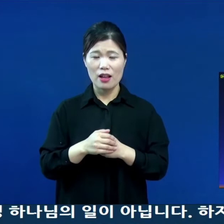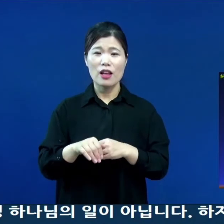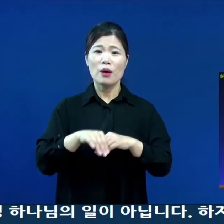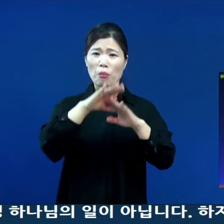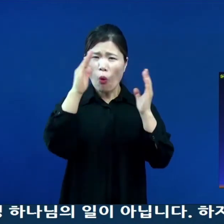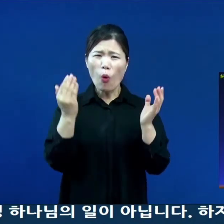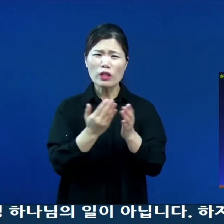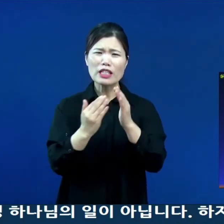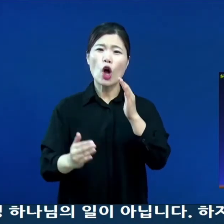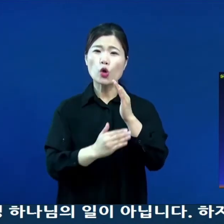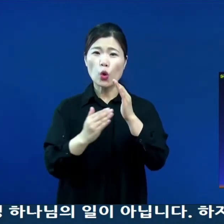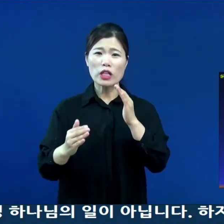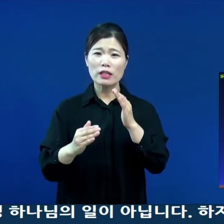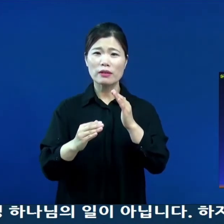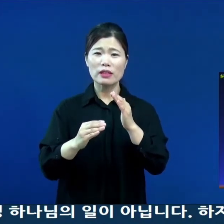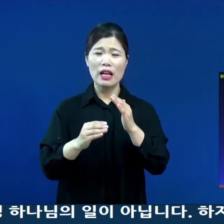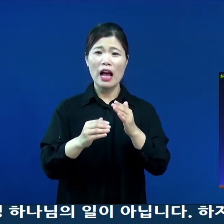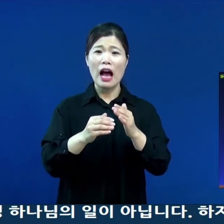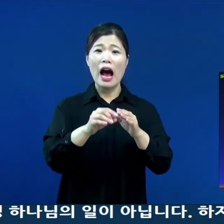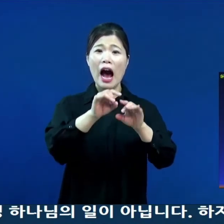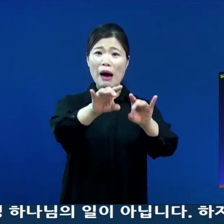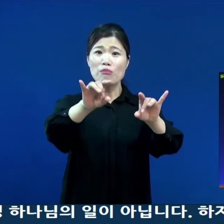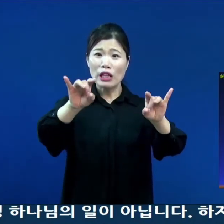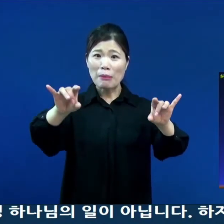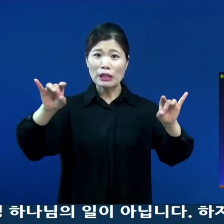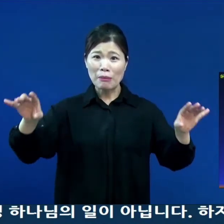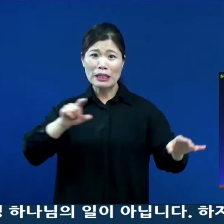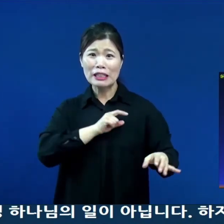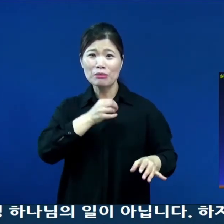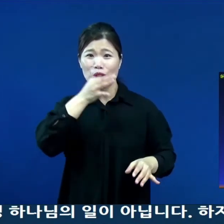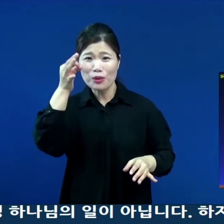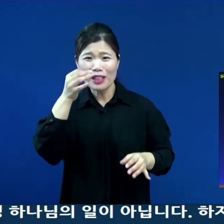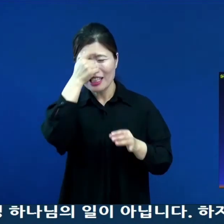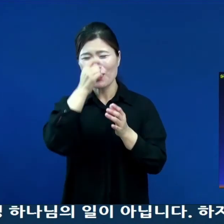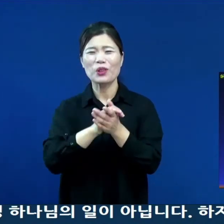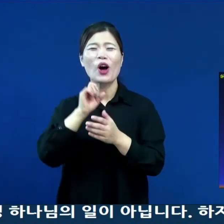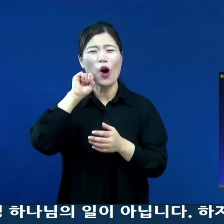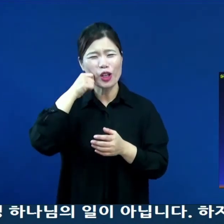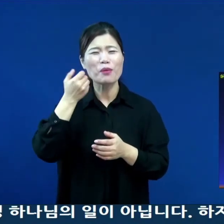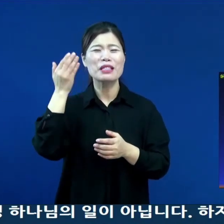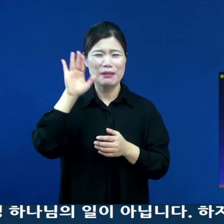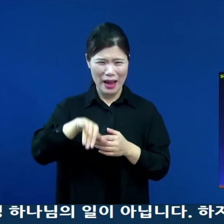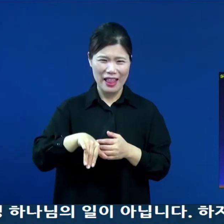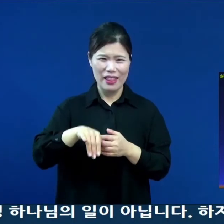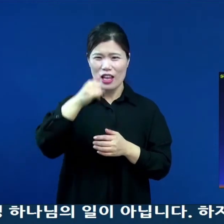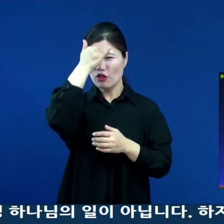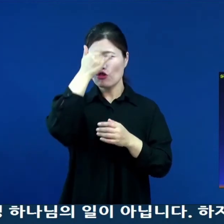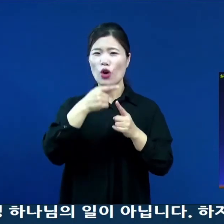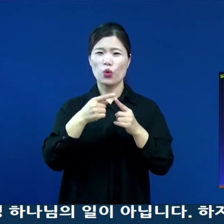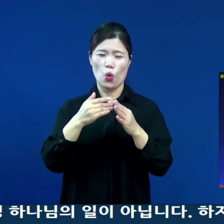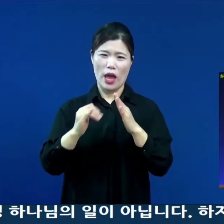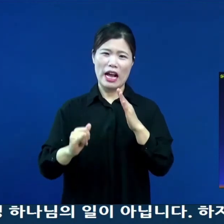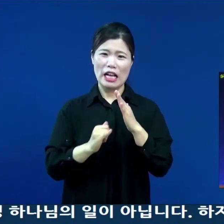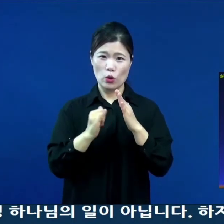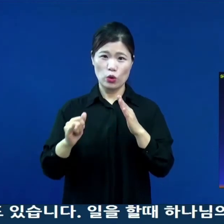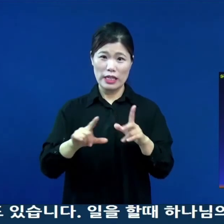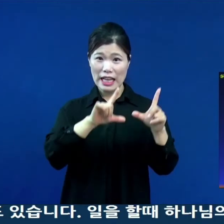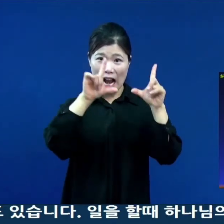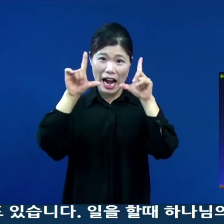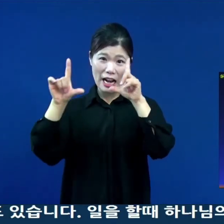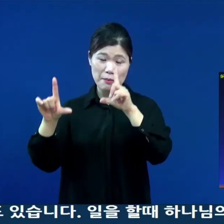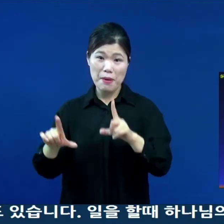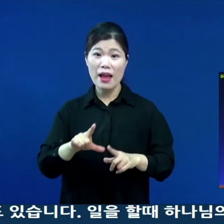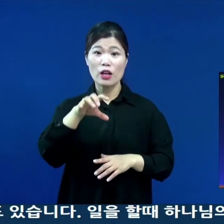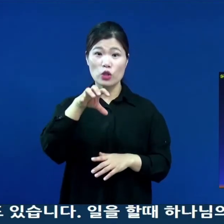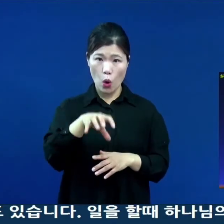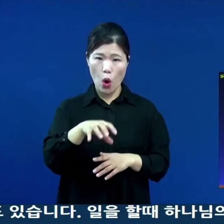분을 제 기도 속에 이름 부르며 할 수가 없지 않습니까? 그러나 충현의 가족들이 삶의 자리에서 하나님과